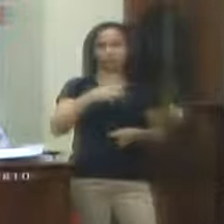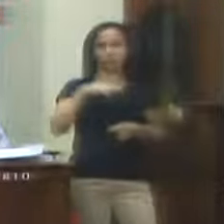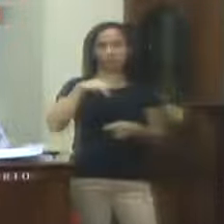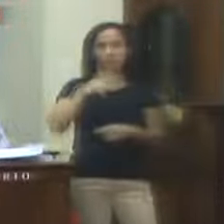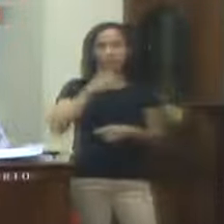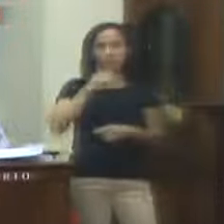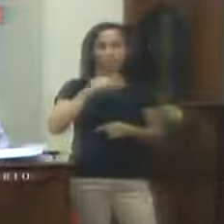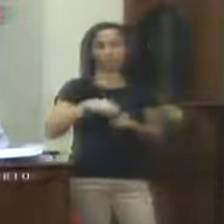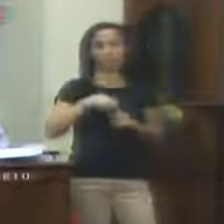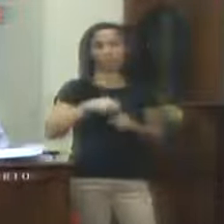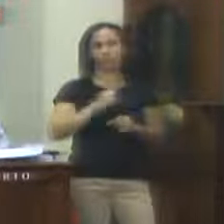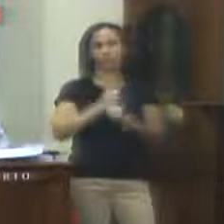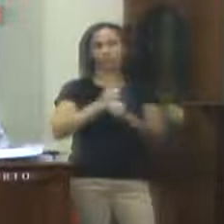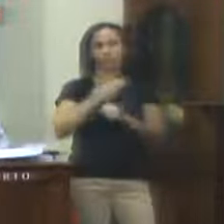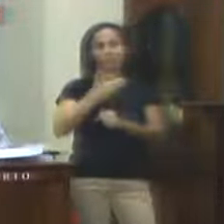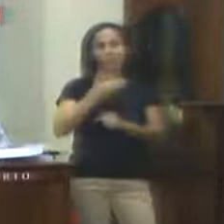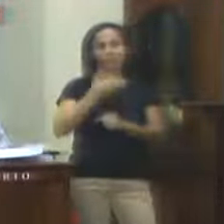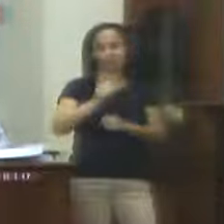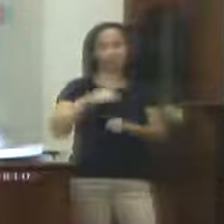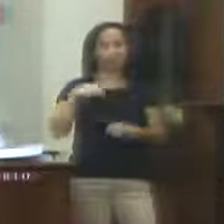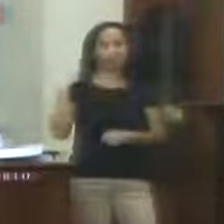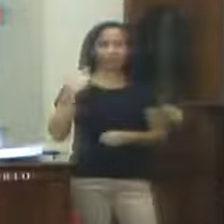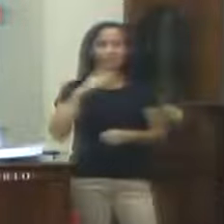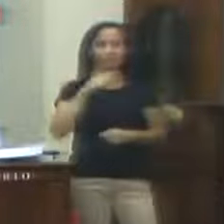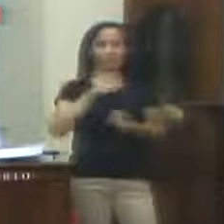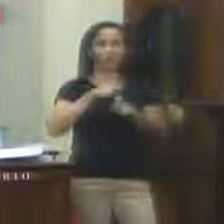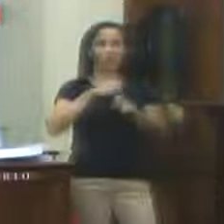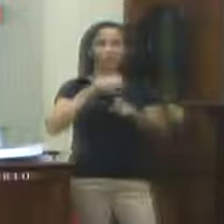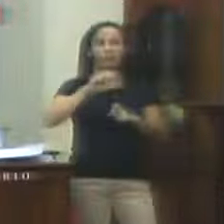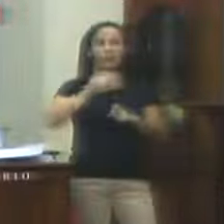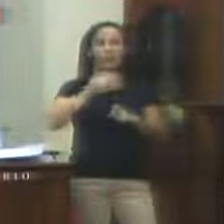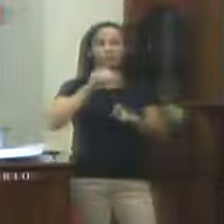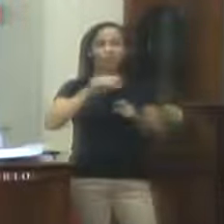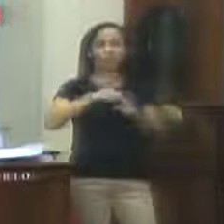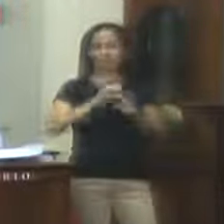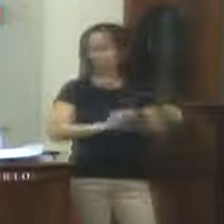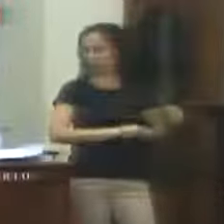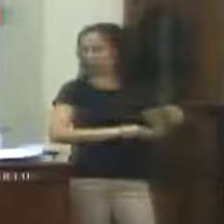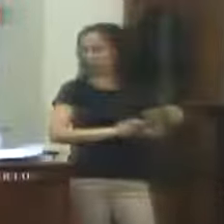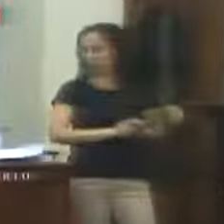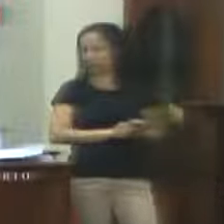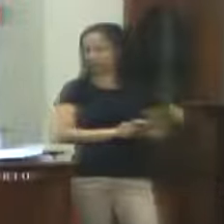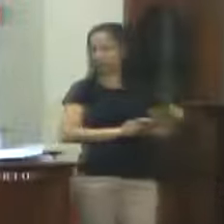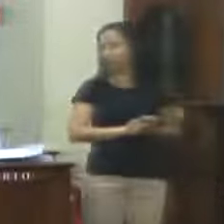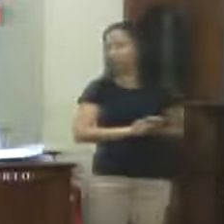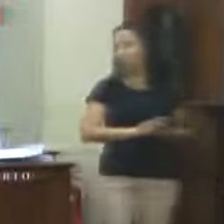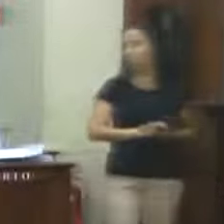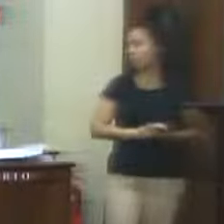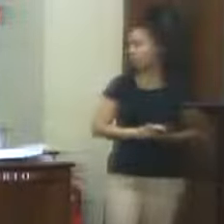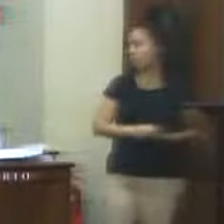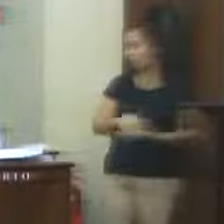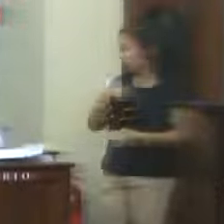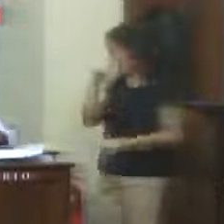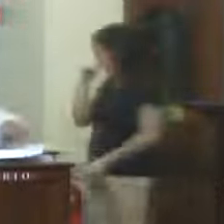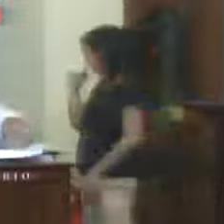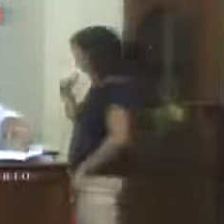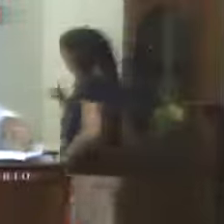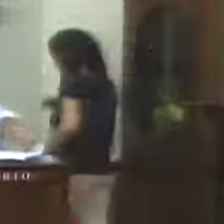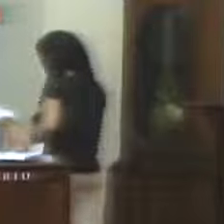indicação e de bom senso, excelentíssimo senhor prefeito municipal, reitero os votos de estima e apreço antecipadamente, sala de sessões 14 de março de